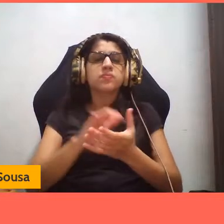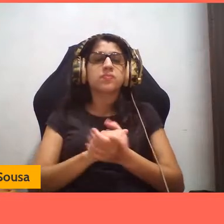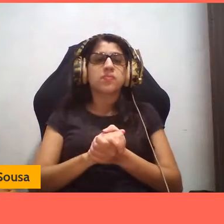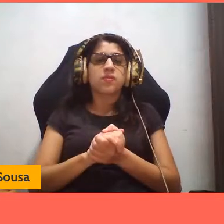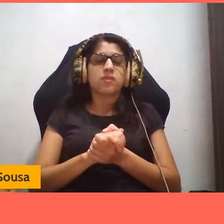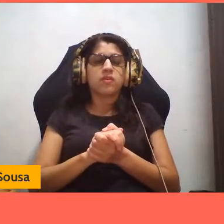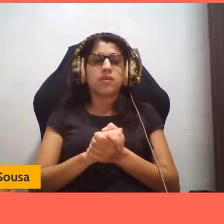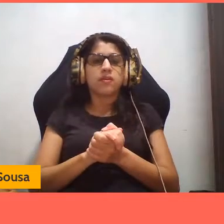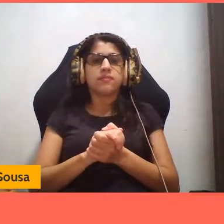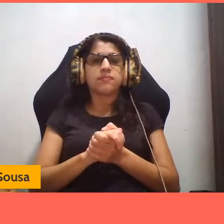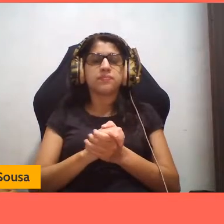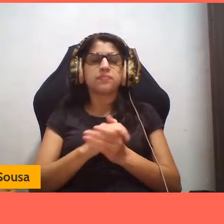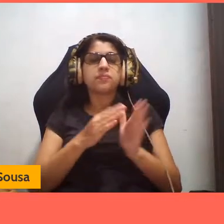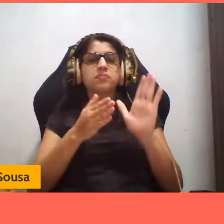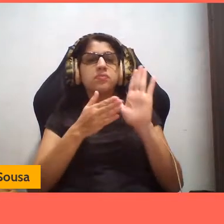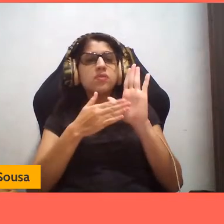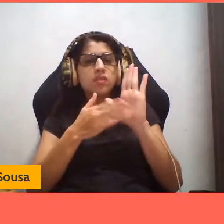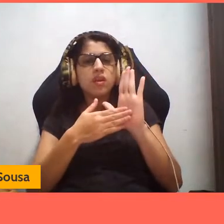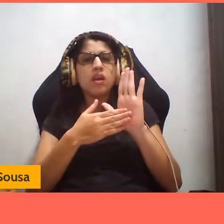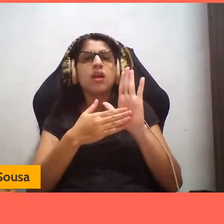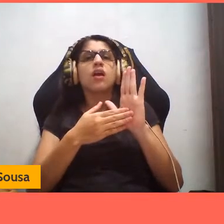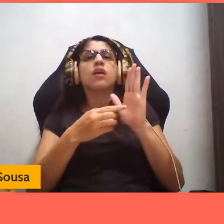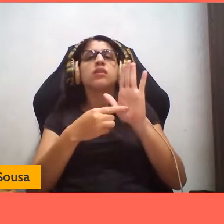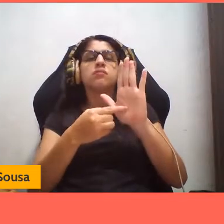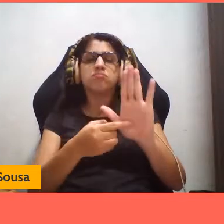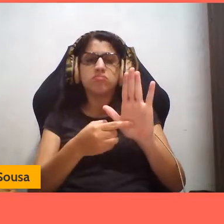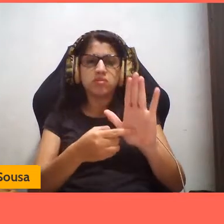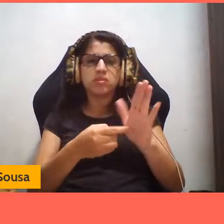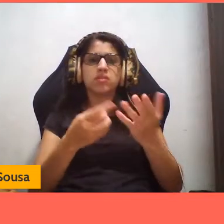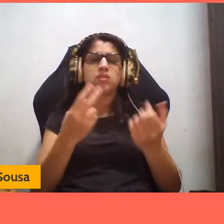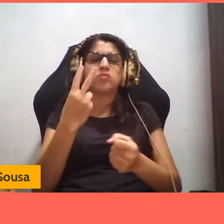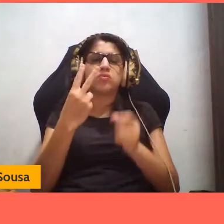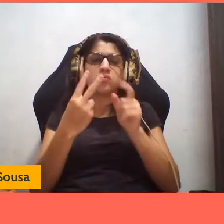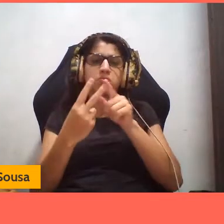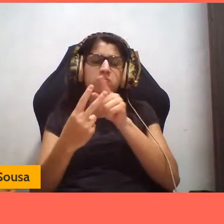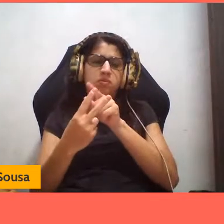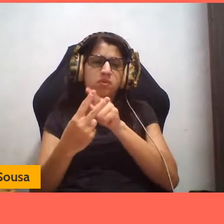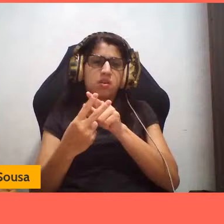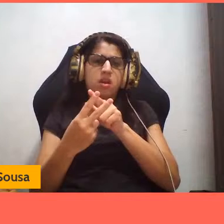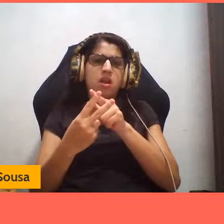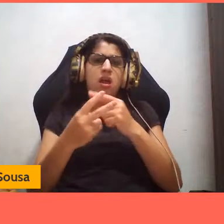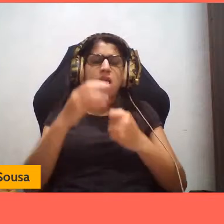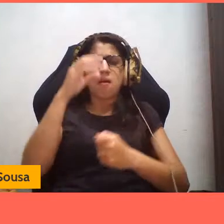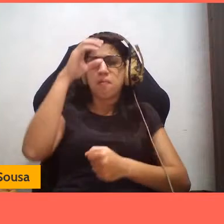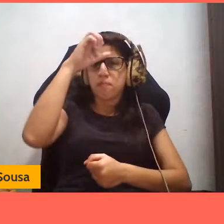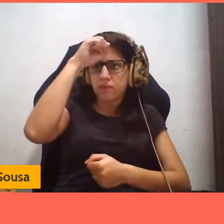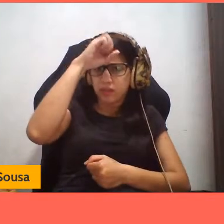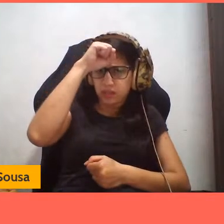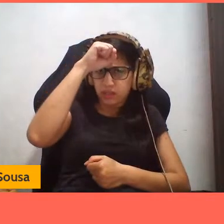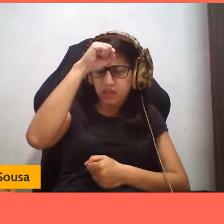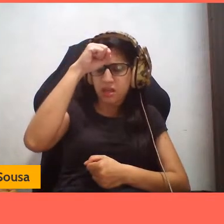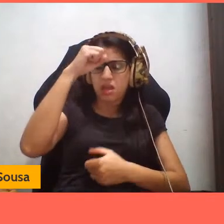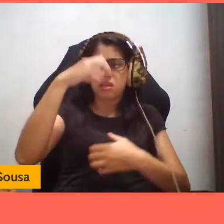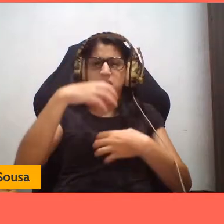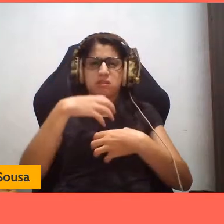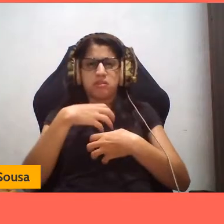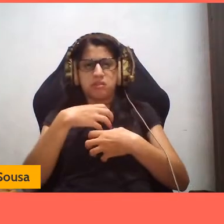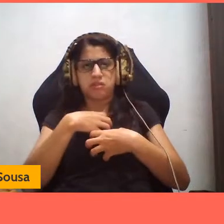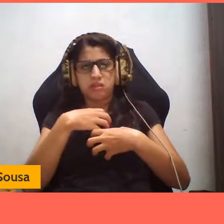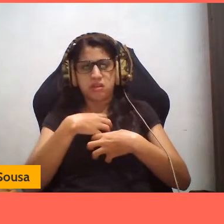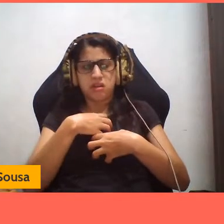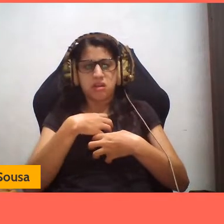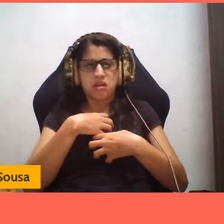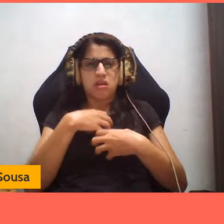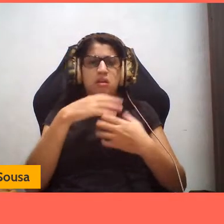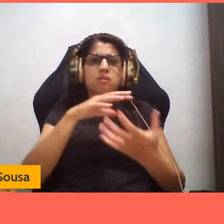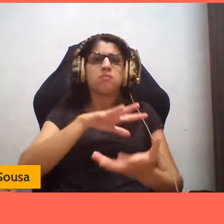de duas publicações históricas da Unesco. Aprender a Ser, o Mundo da Educação Hoje e Amanhã, que